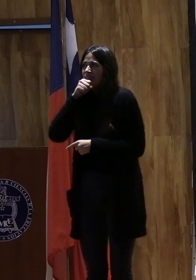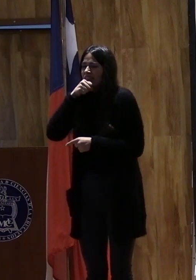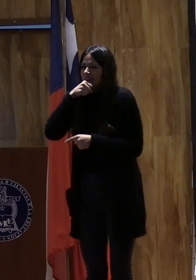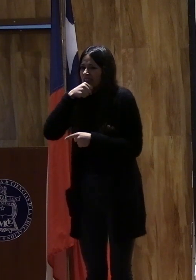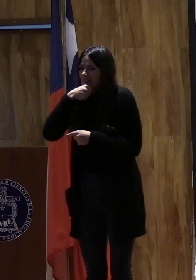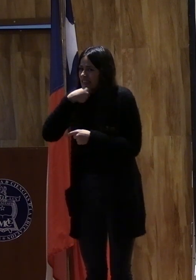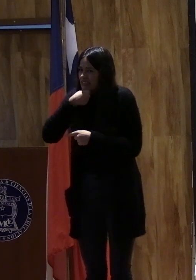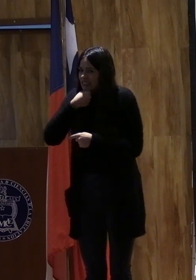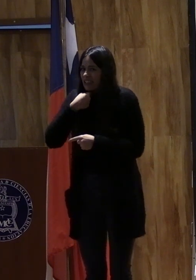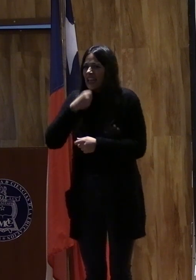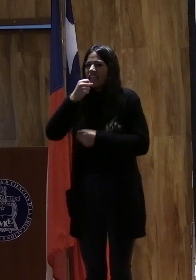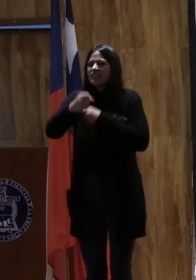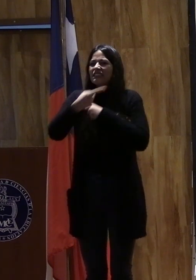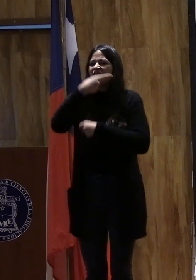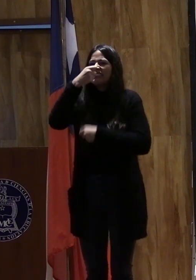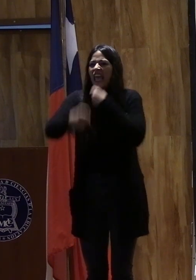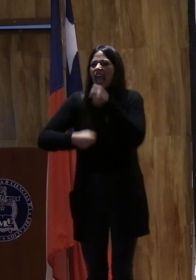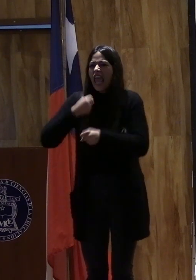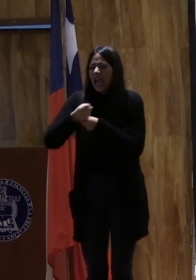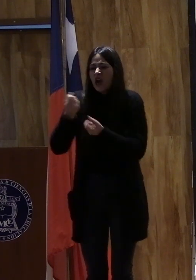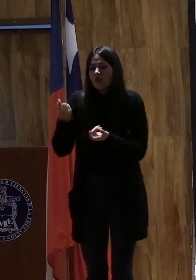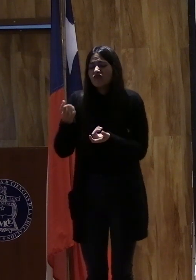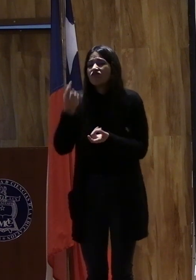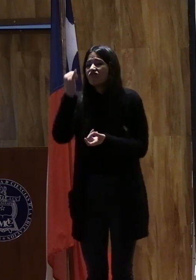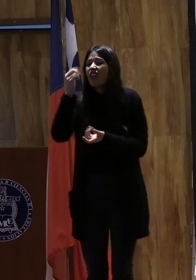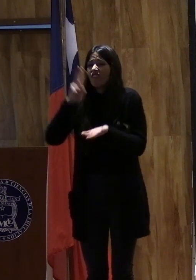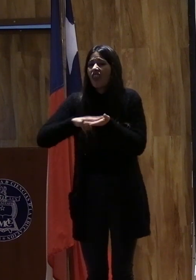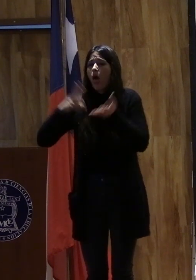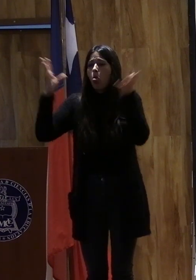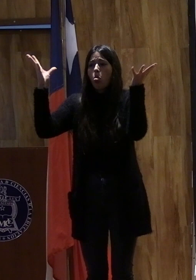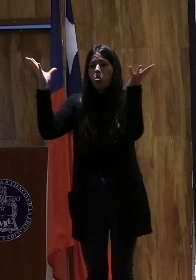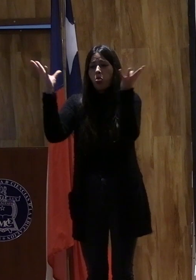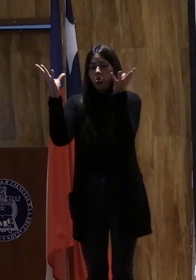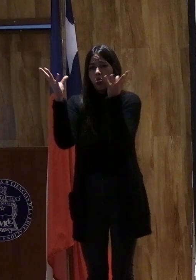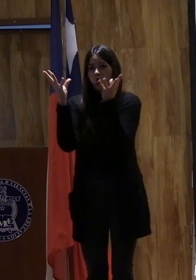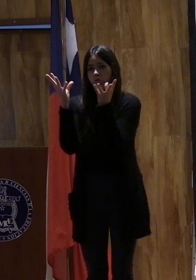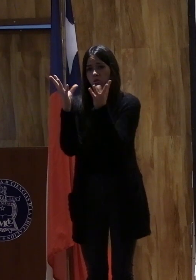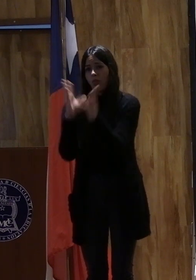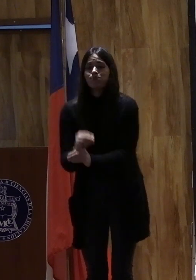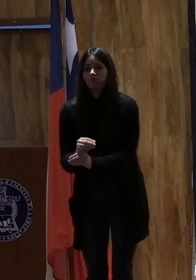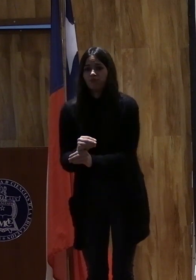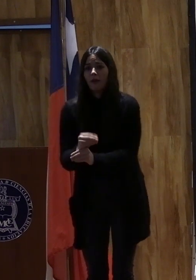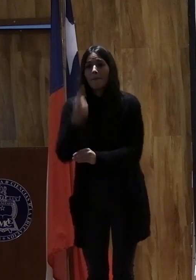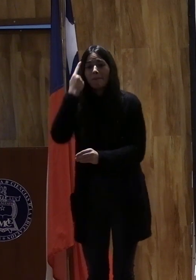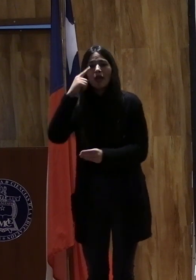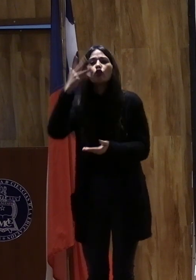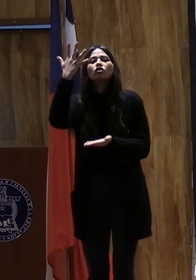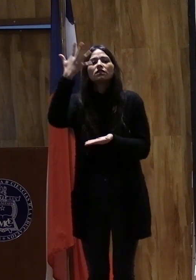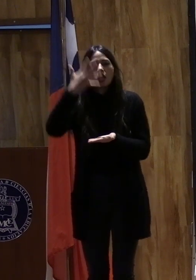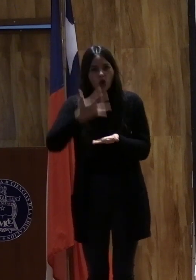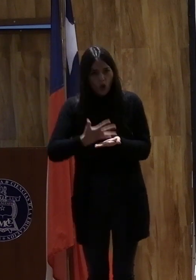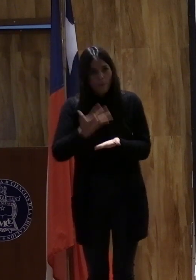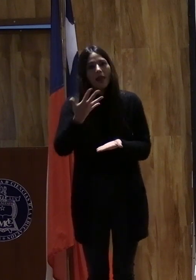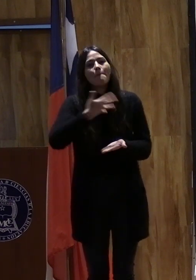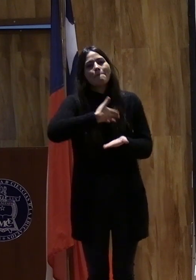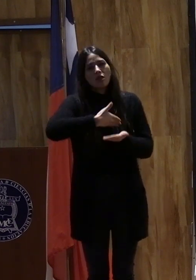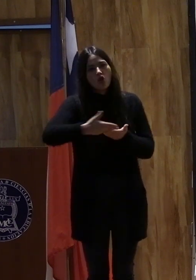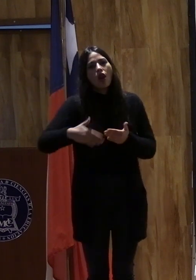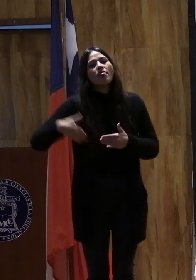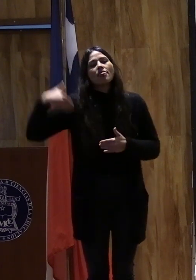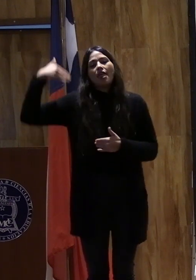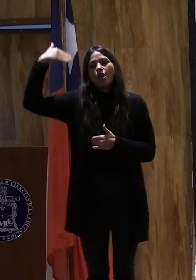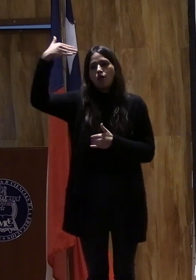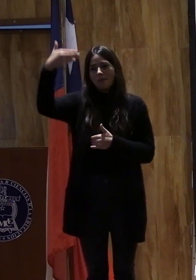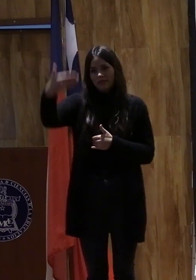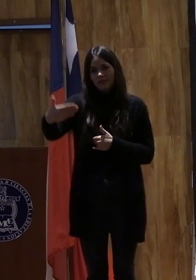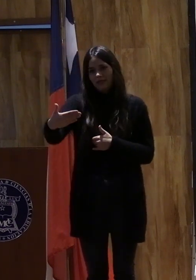los siglos contados. Se va a acabar, pero en 5.000 millones de años más. Pero bueno, ustedes